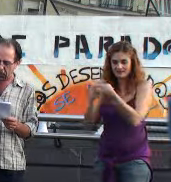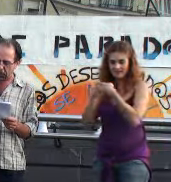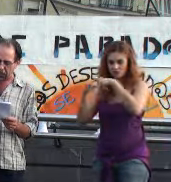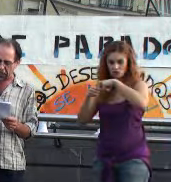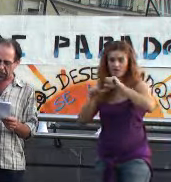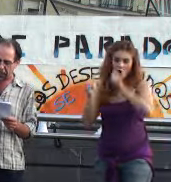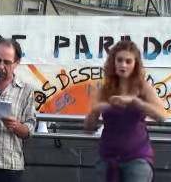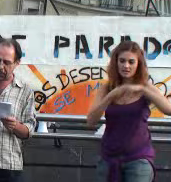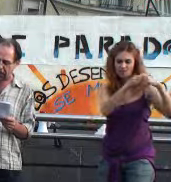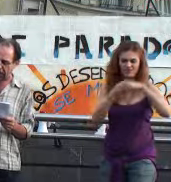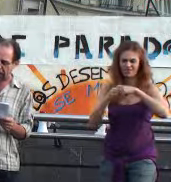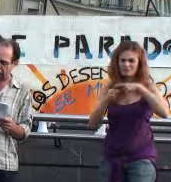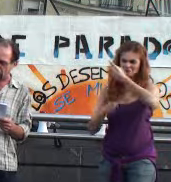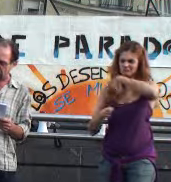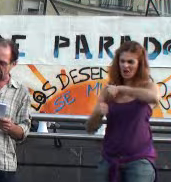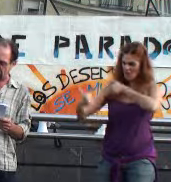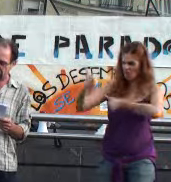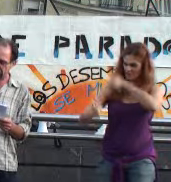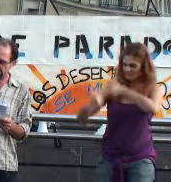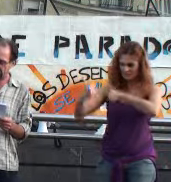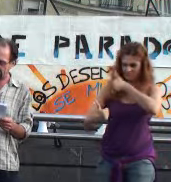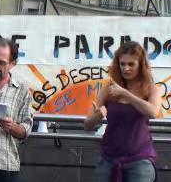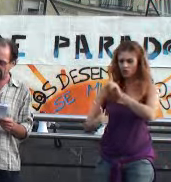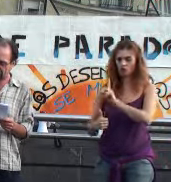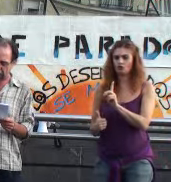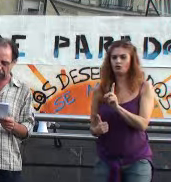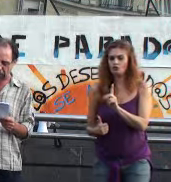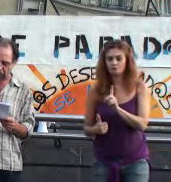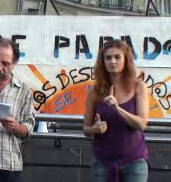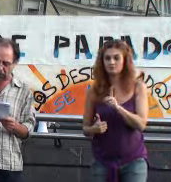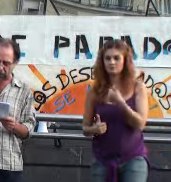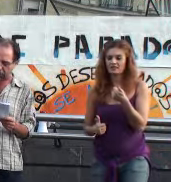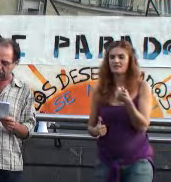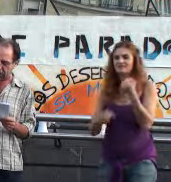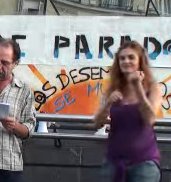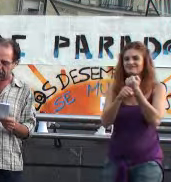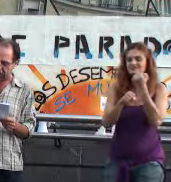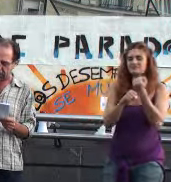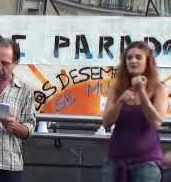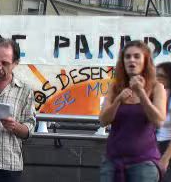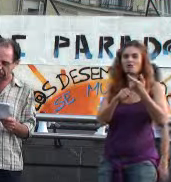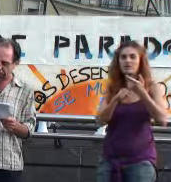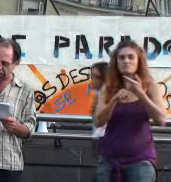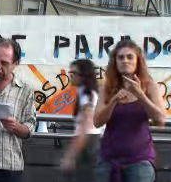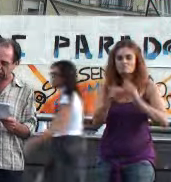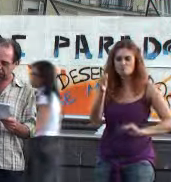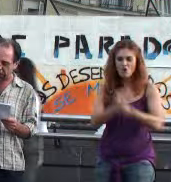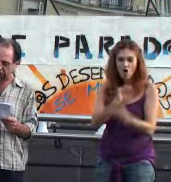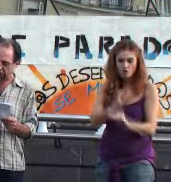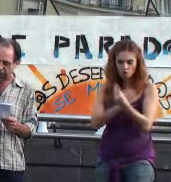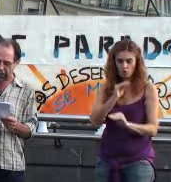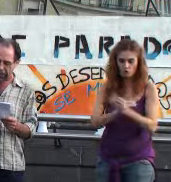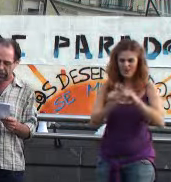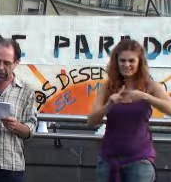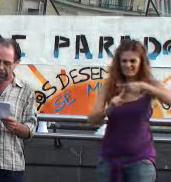una oportunidad de realización personal y laboral, de sacar el trabajo de las catacumbas de la producción a destajo, de la